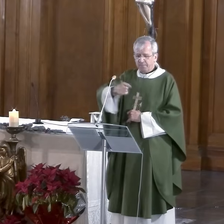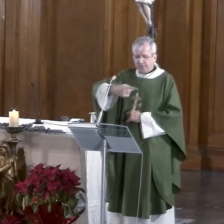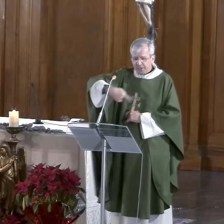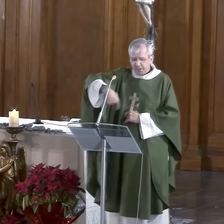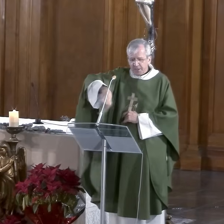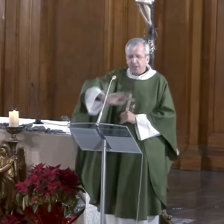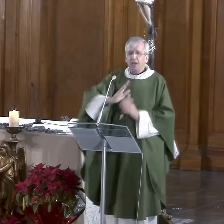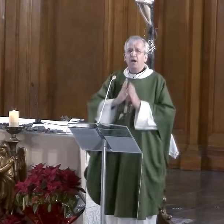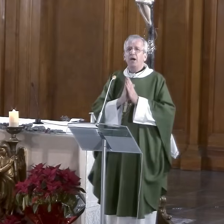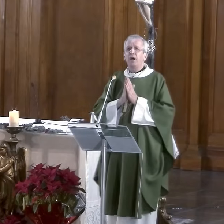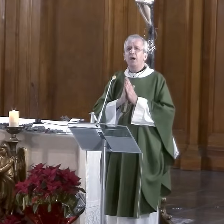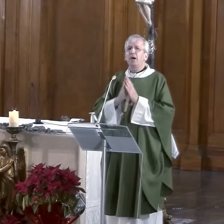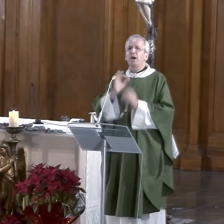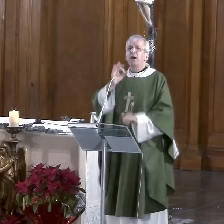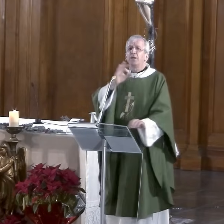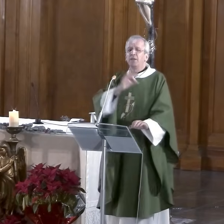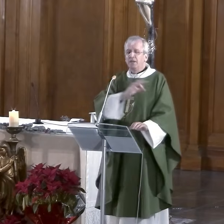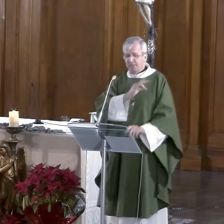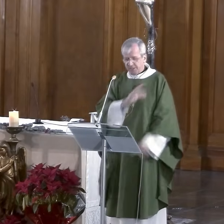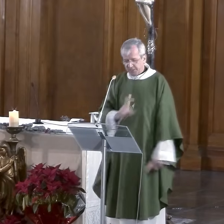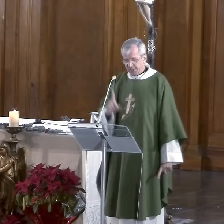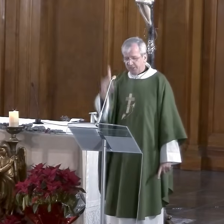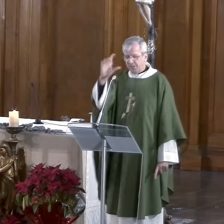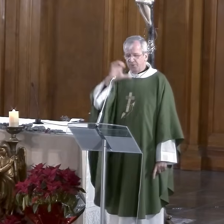ten piedad,